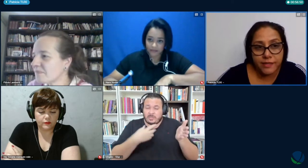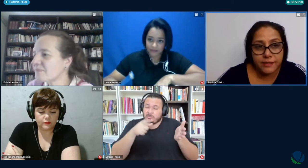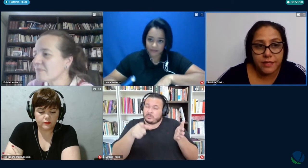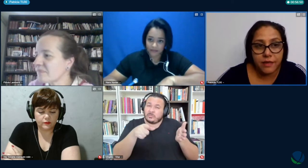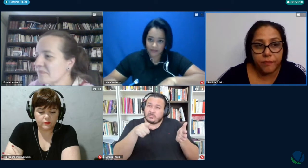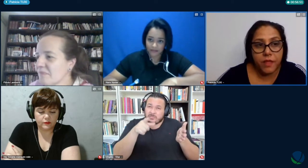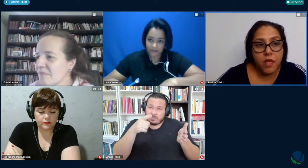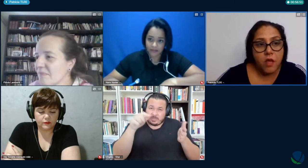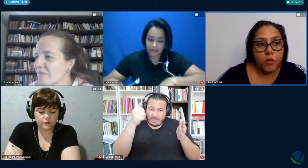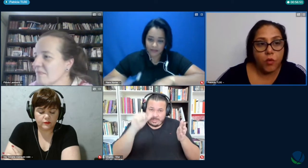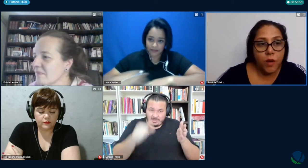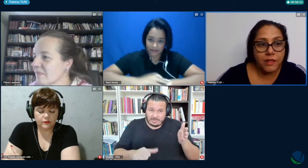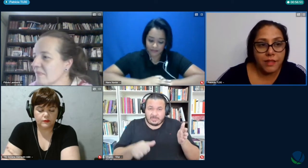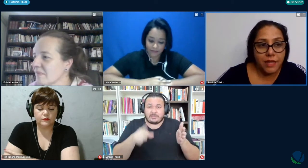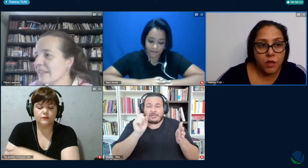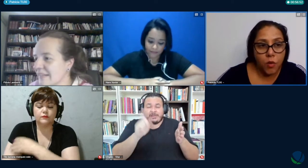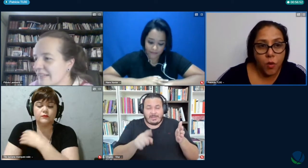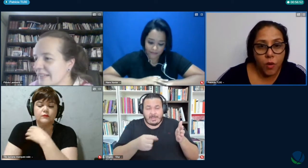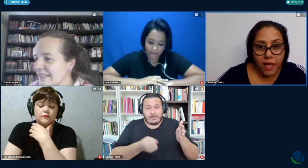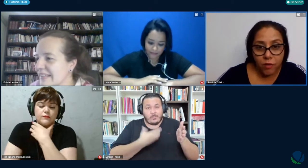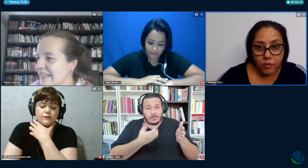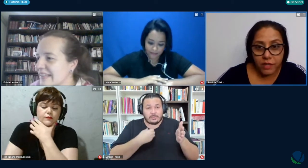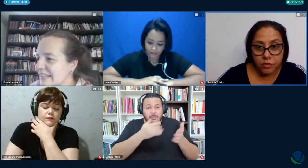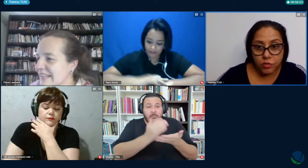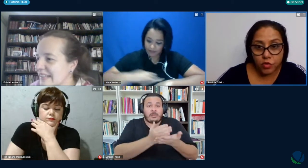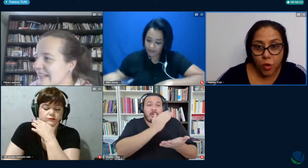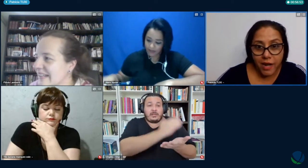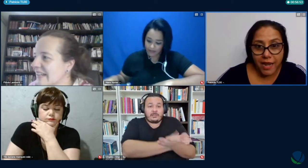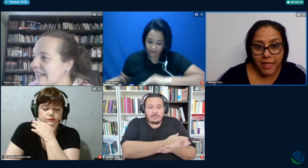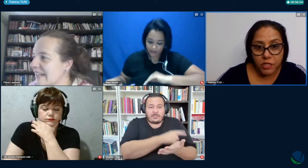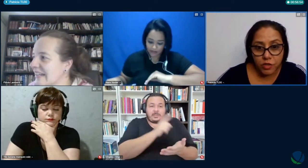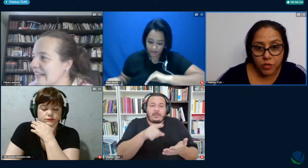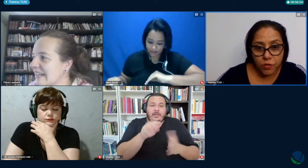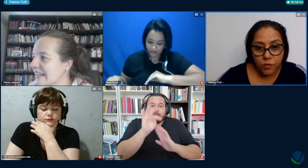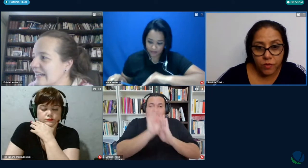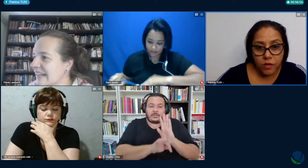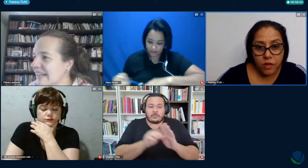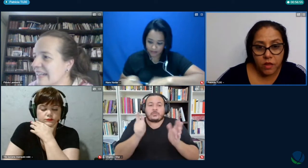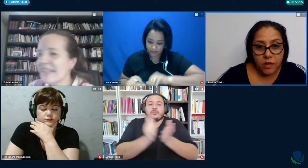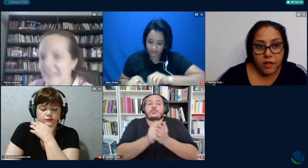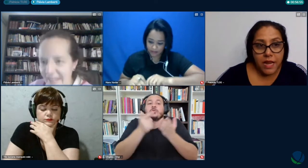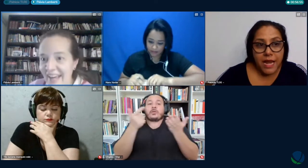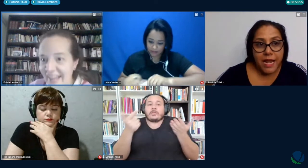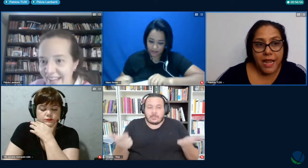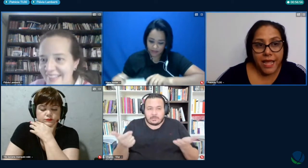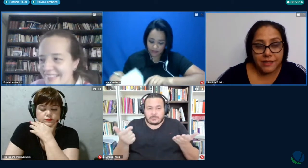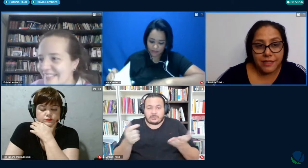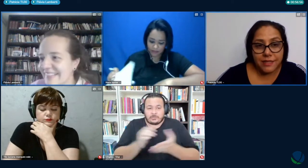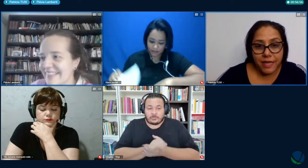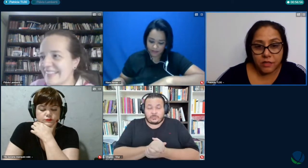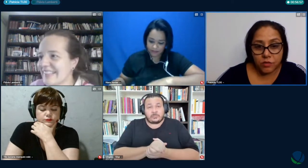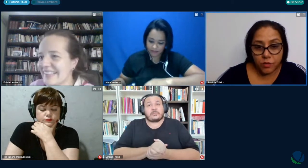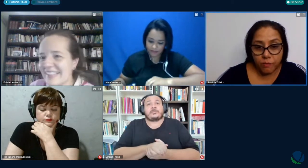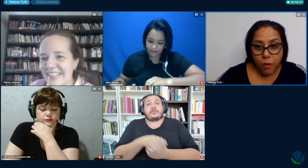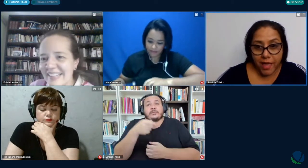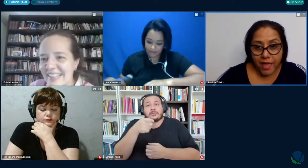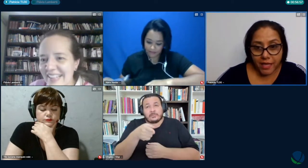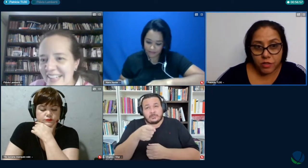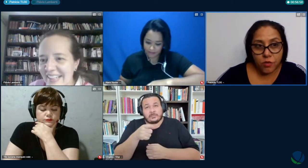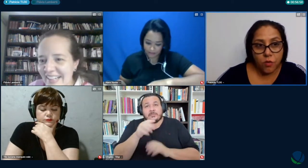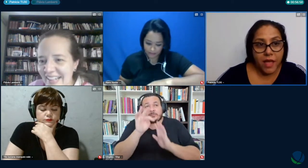uma poesia. No anterior, é um texto jornalístico. Nesse